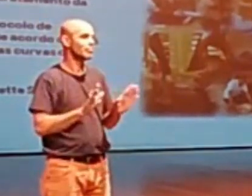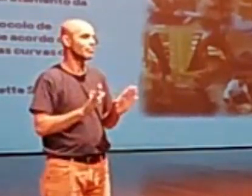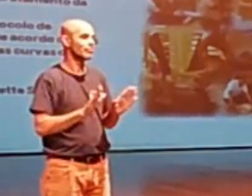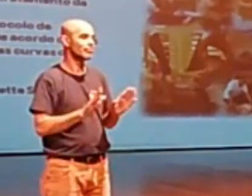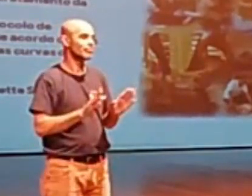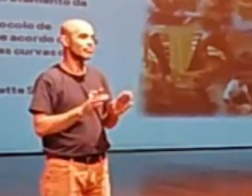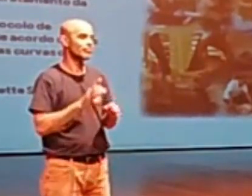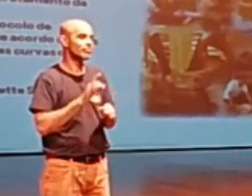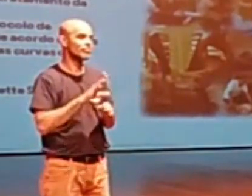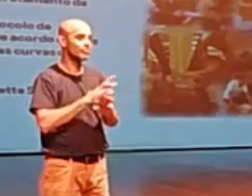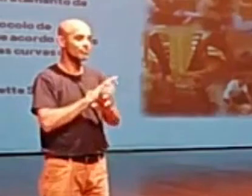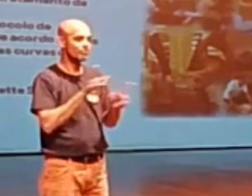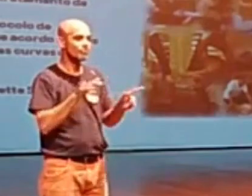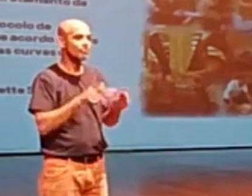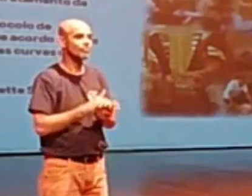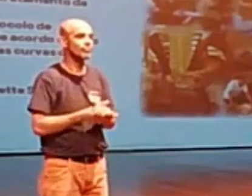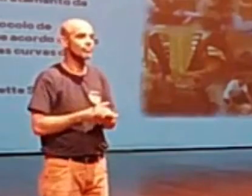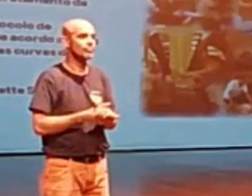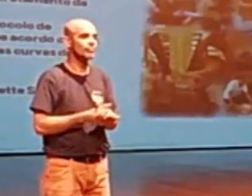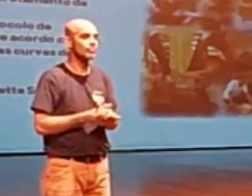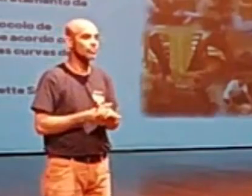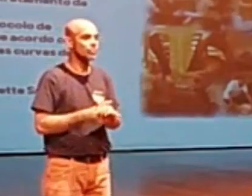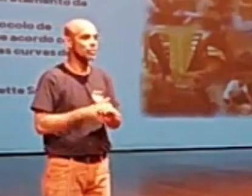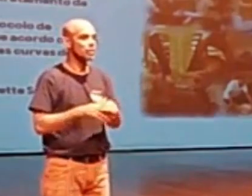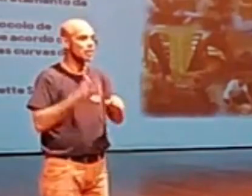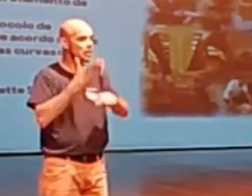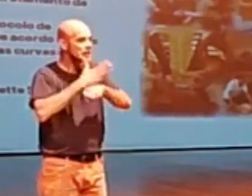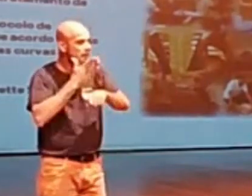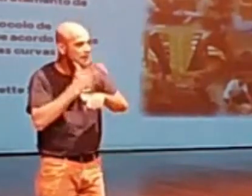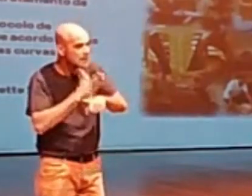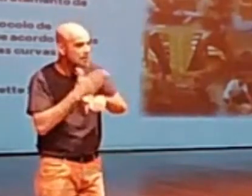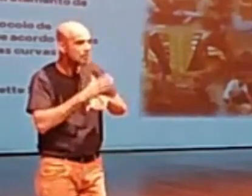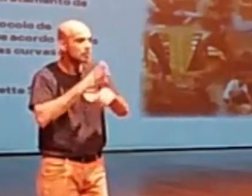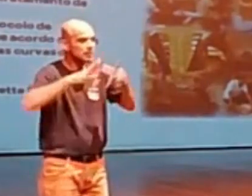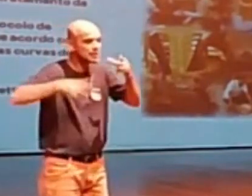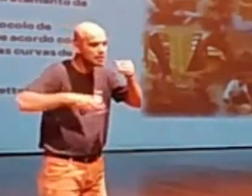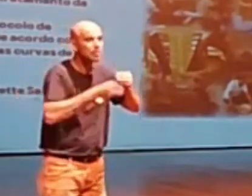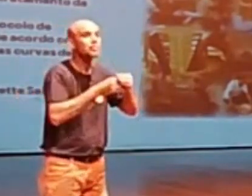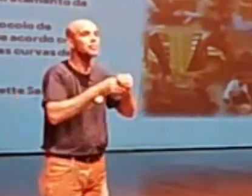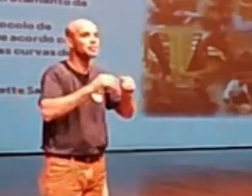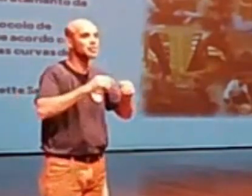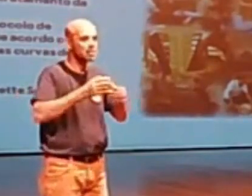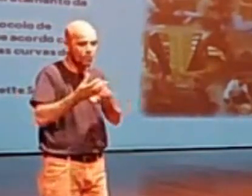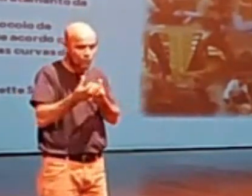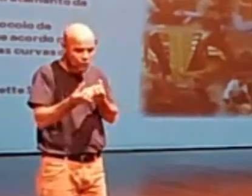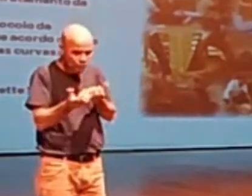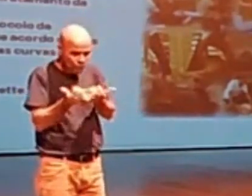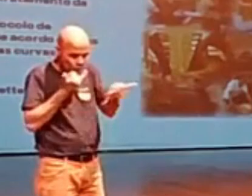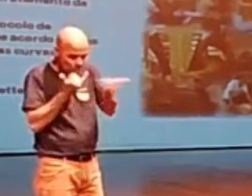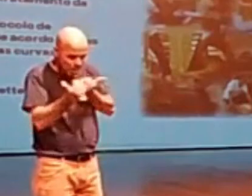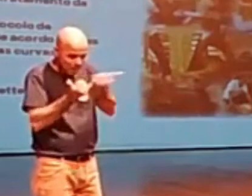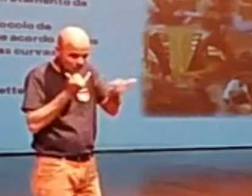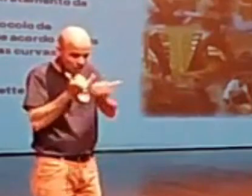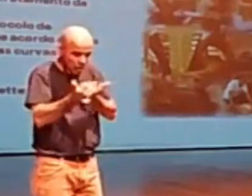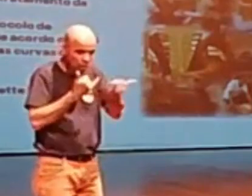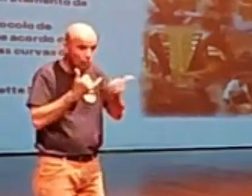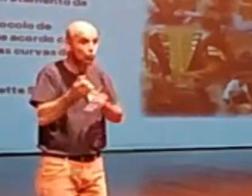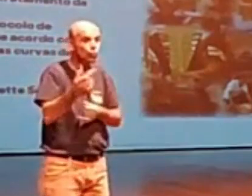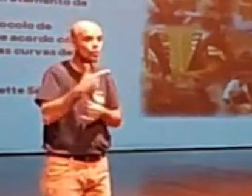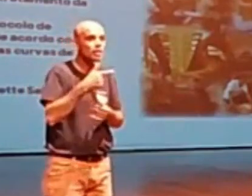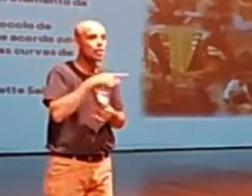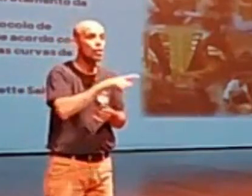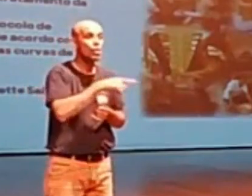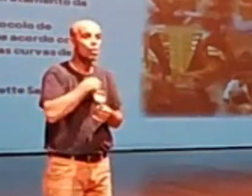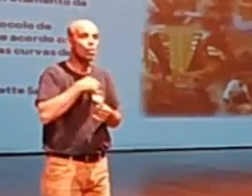é isso, mas que esses exercícios, eles incluem muito mais informação do que exatamente você dizer, ó,